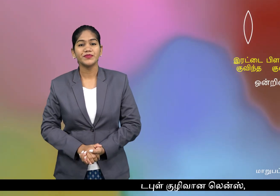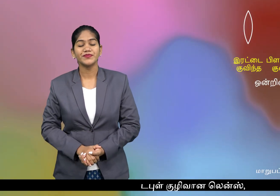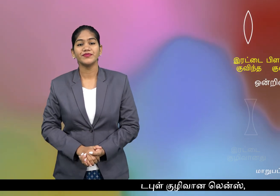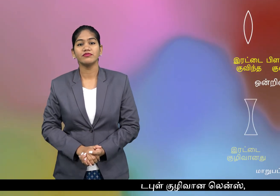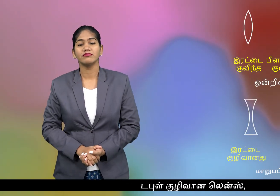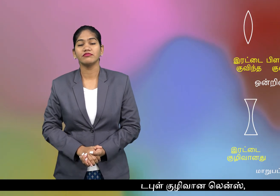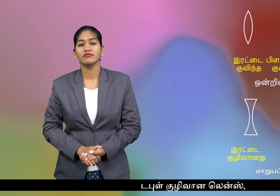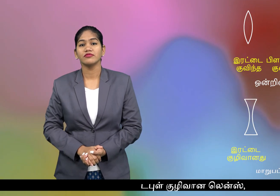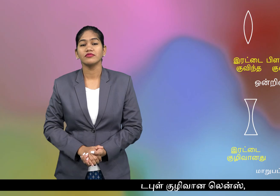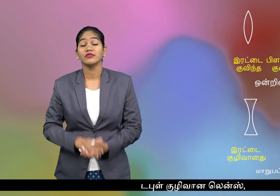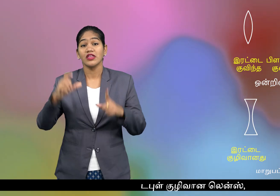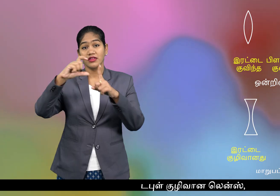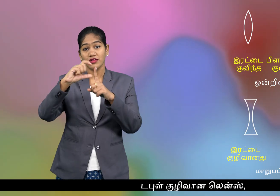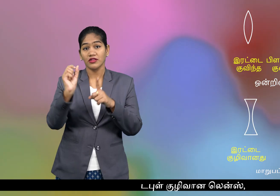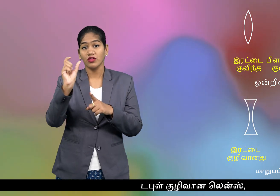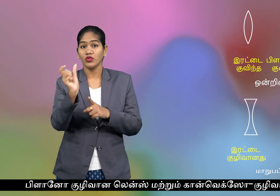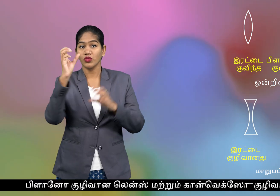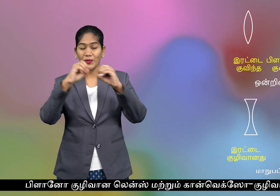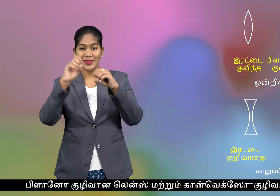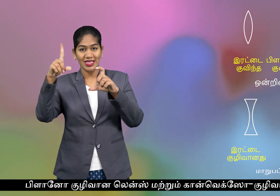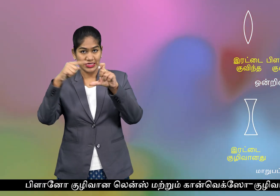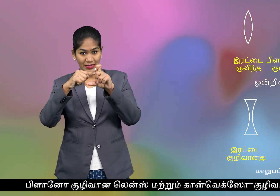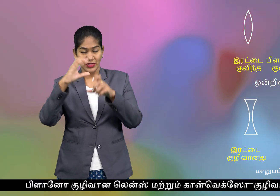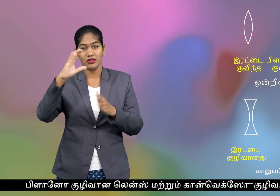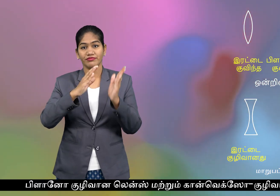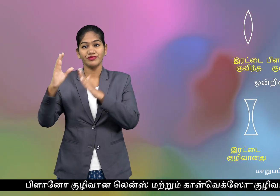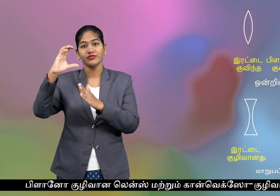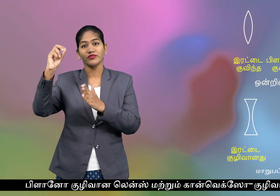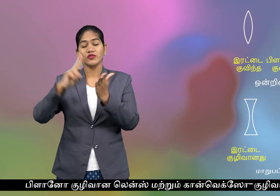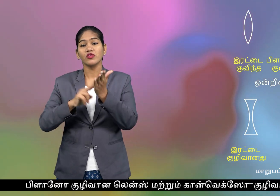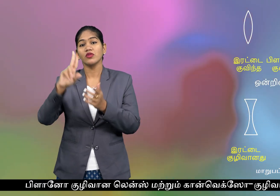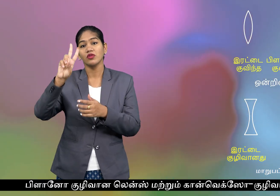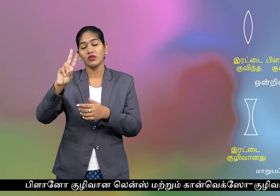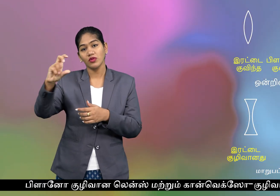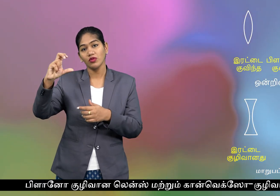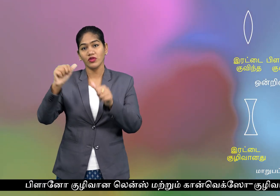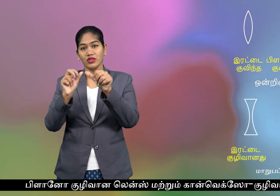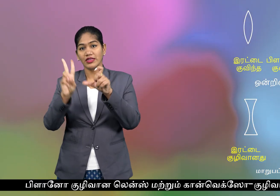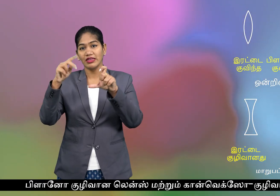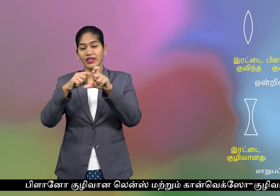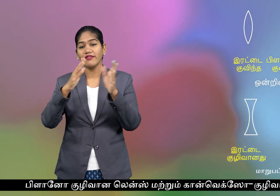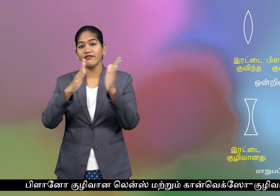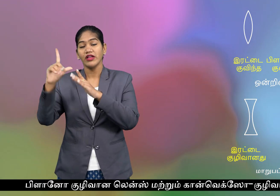இரட்டை குழிவு வில்லை, தலகு குழிவு வில்லை மற்றும் குவிவு குழிவு வில்லை.